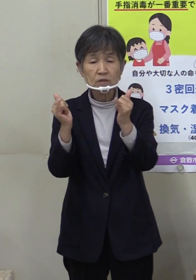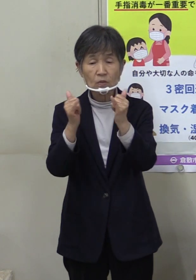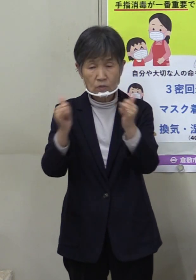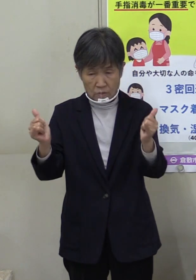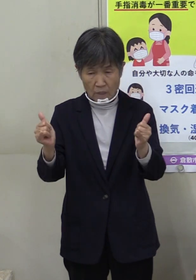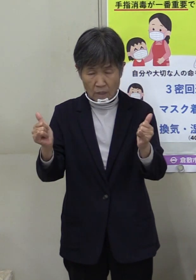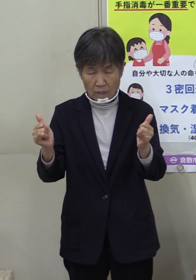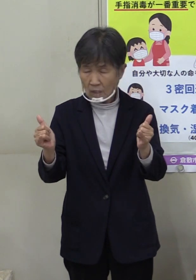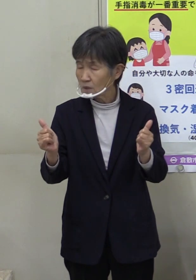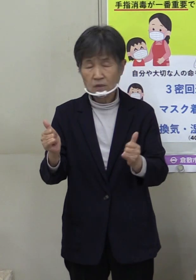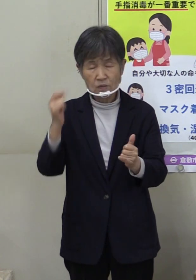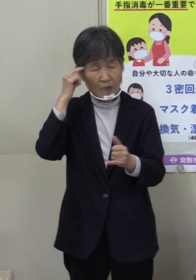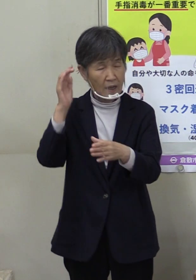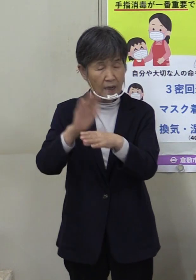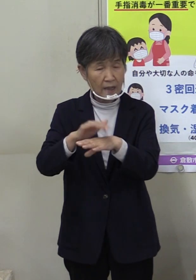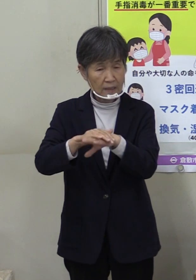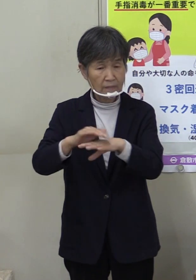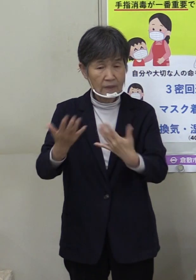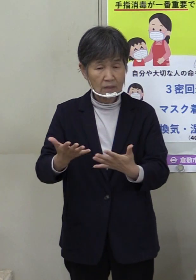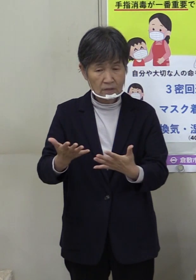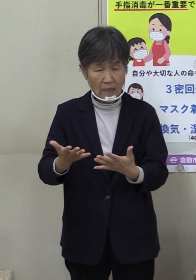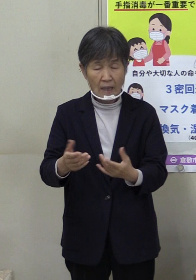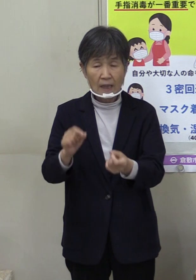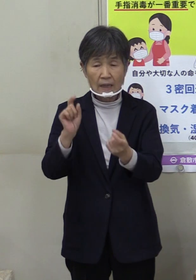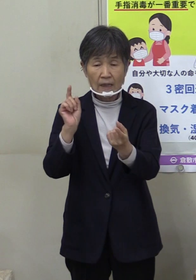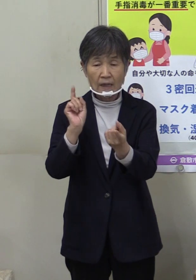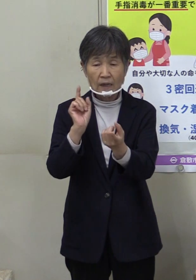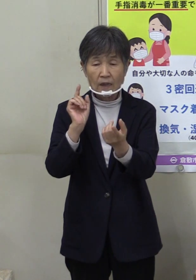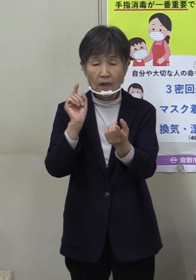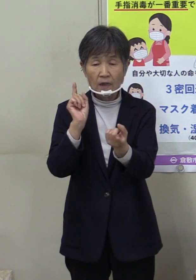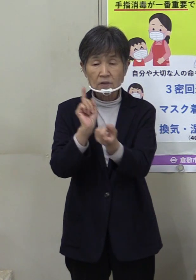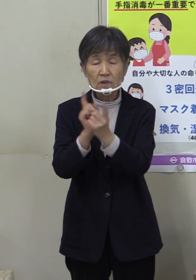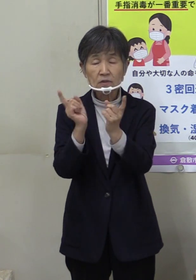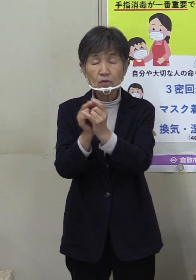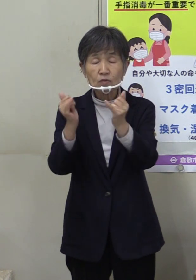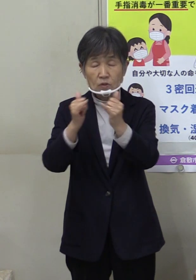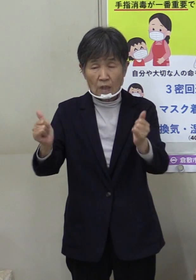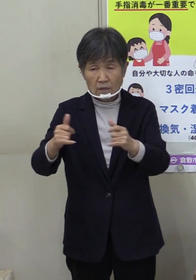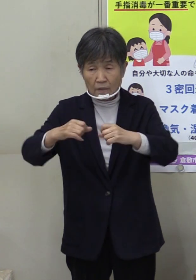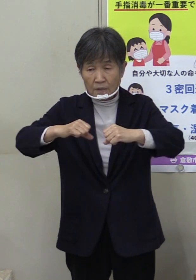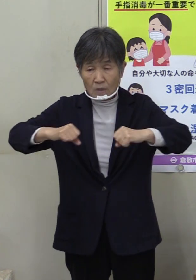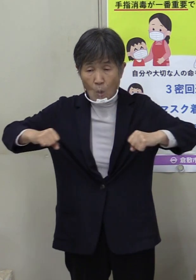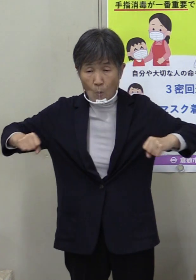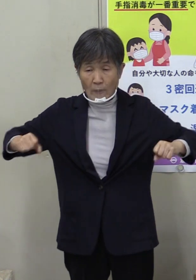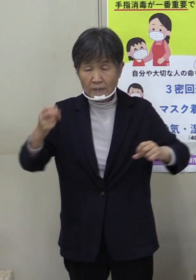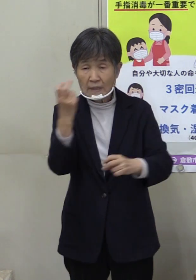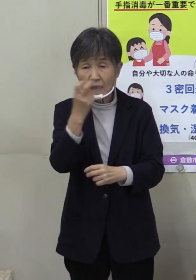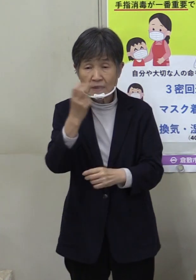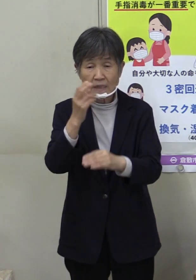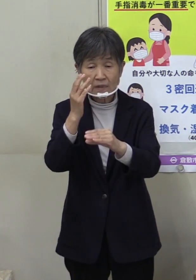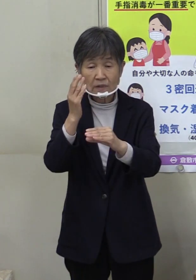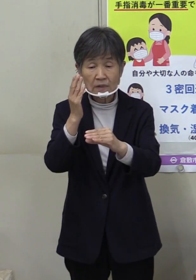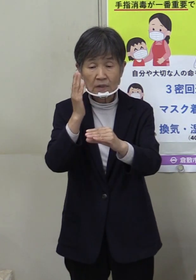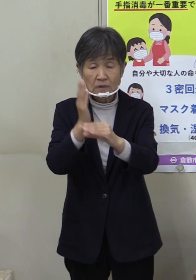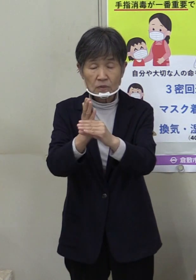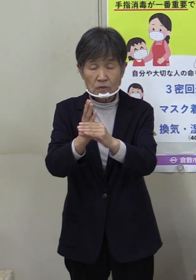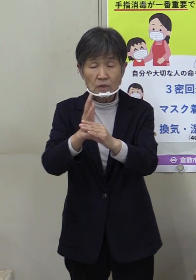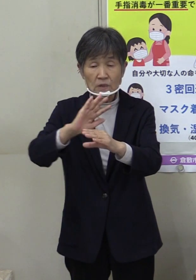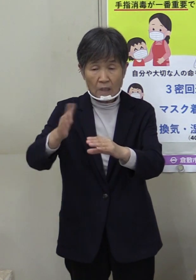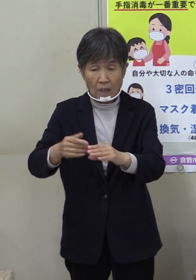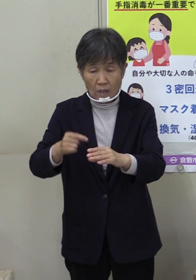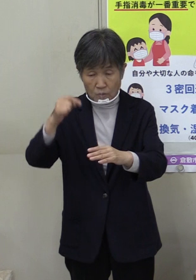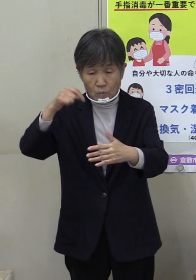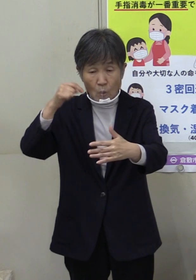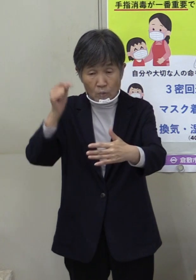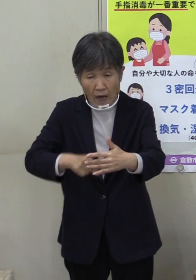という範疇ではなくて接触者という形でちょっと広めに検査をしておりましたけれども、その接触者の中から陽性者が出